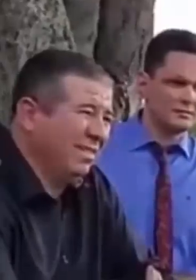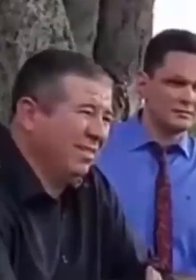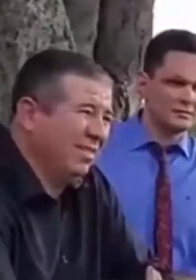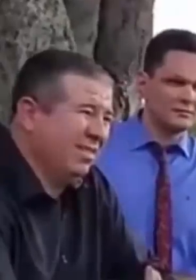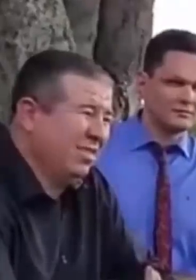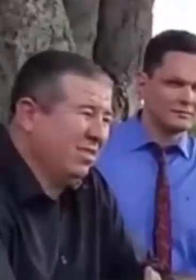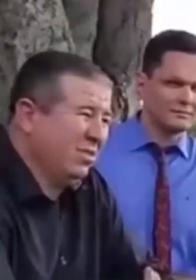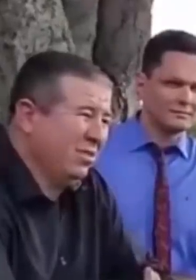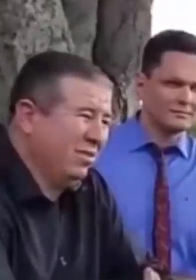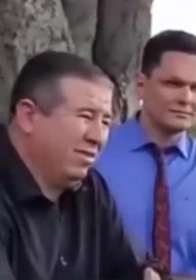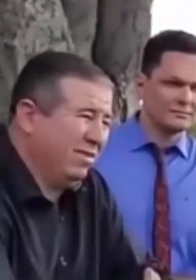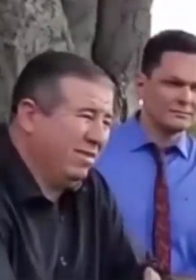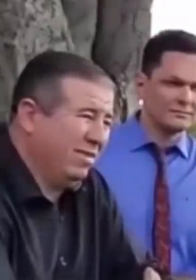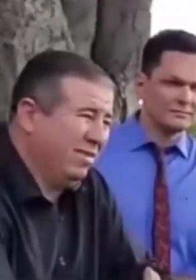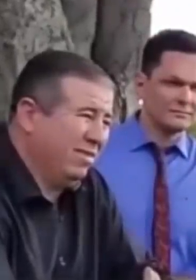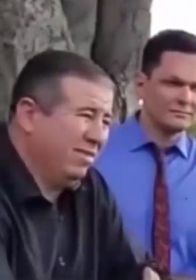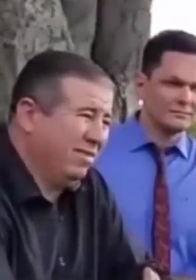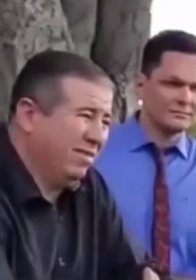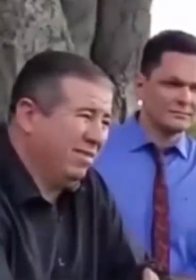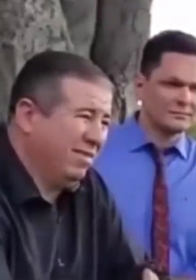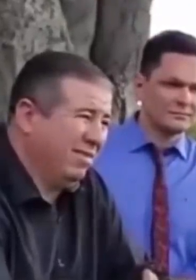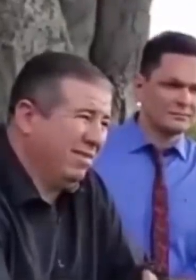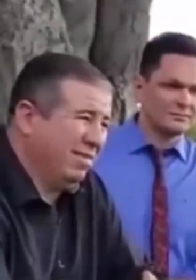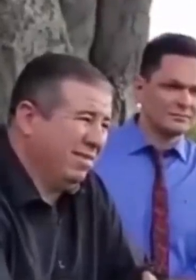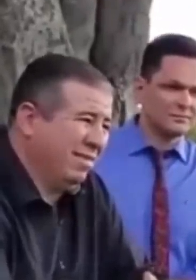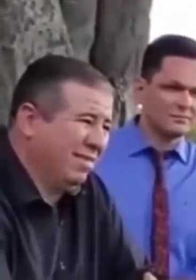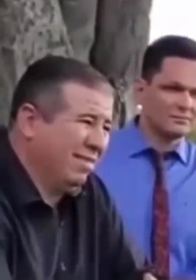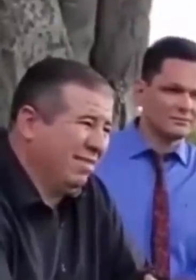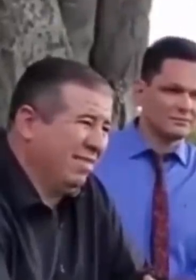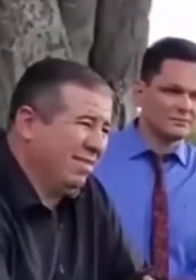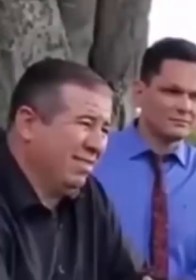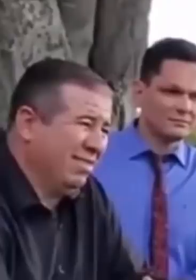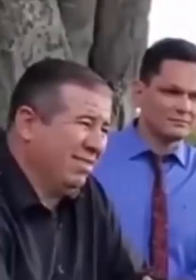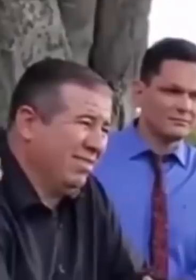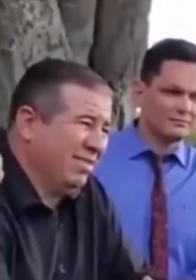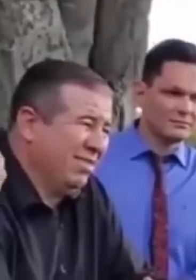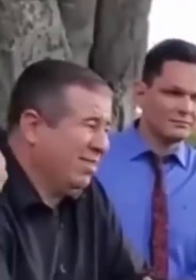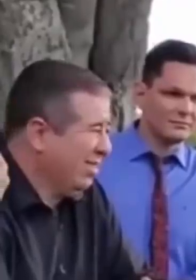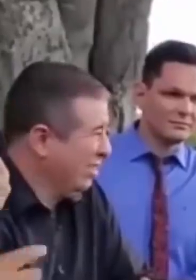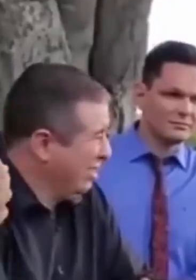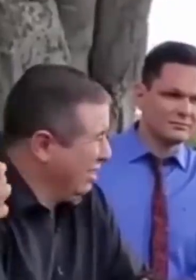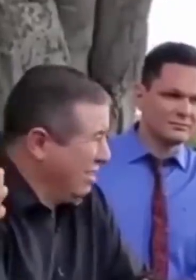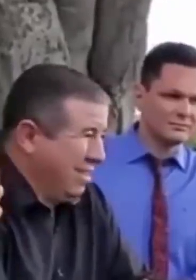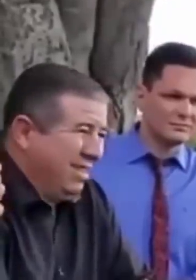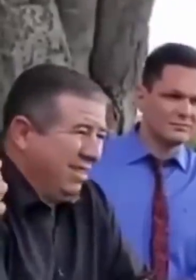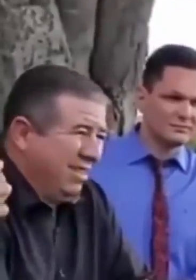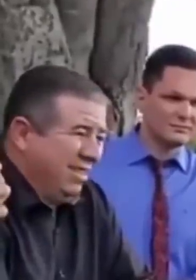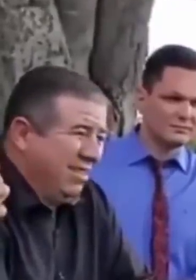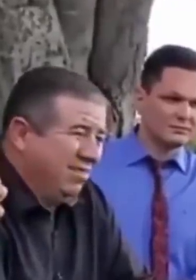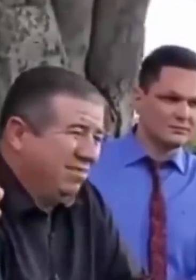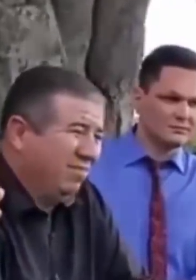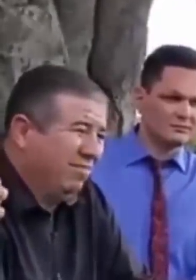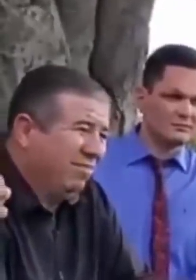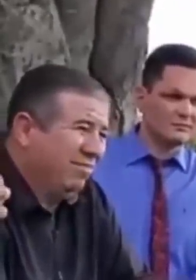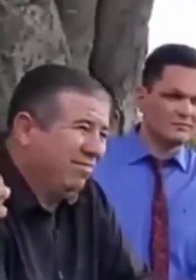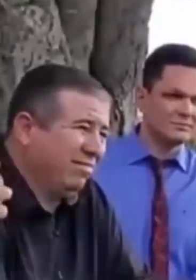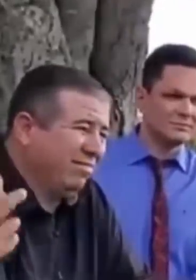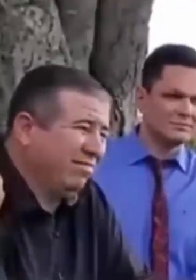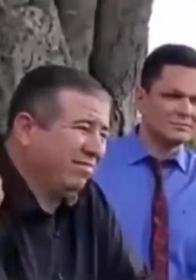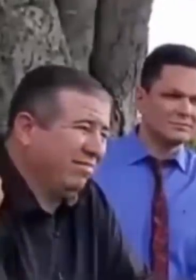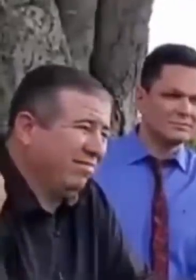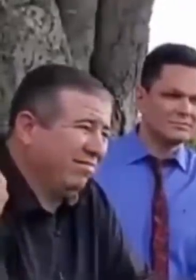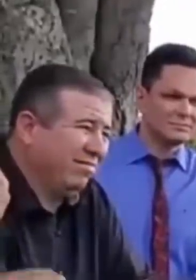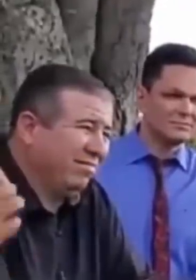de brincadeira, pô. E o vírus é uma coisa que 60% vai ter, ou 70%. Não vai fugir disso. A tentativa é